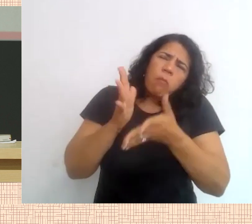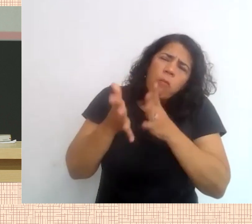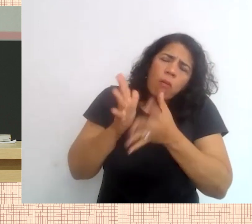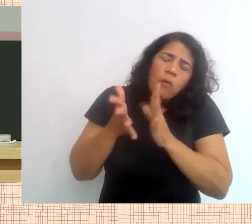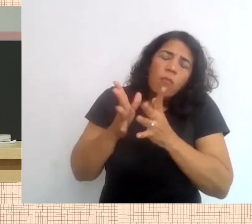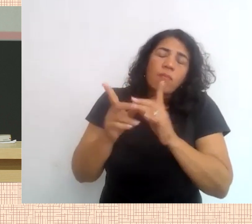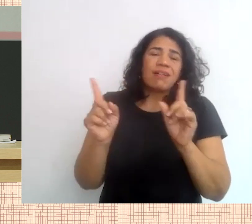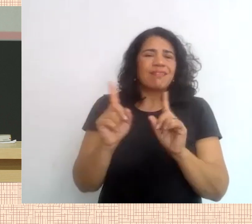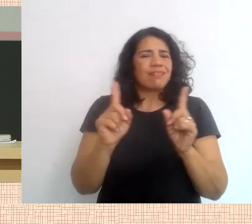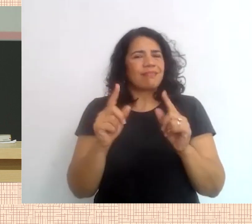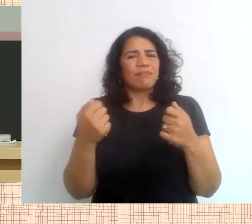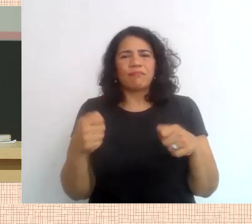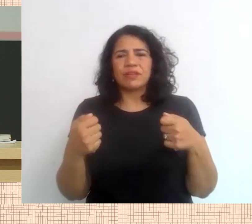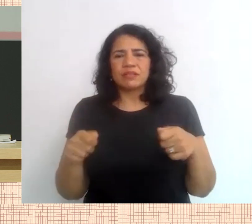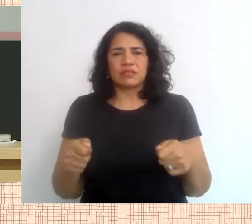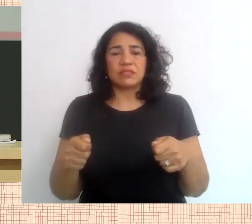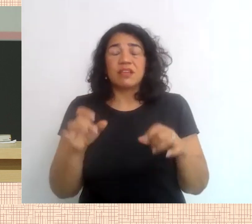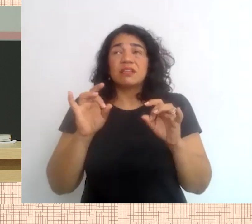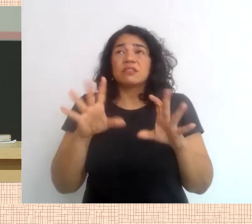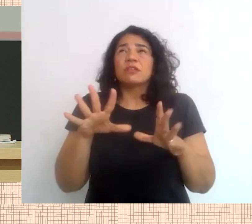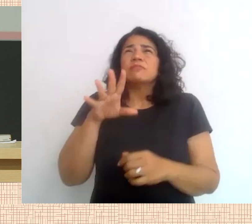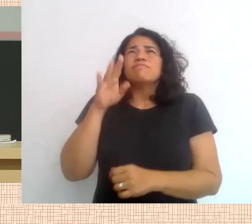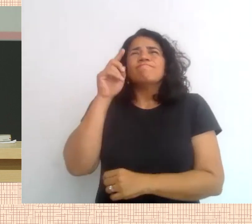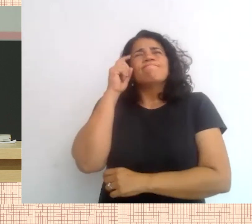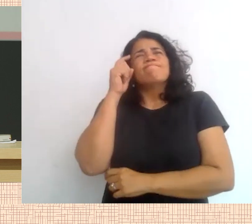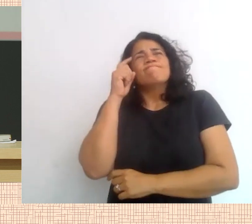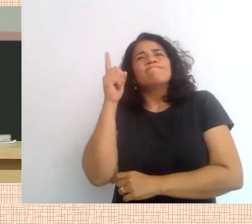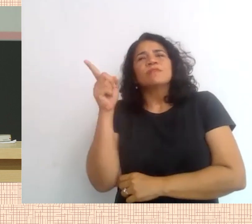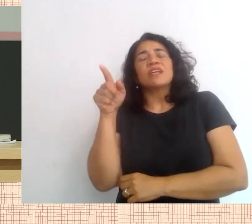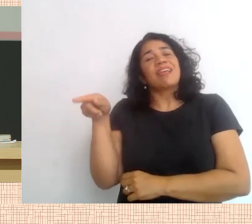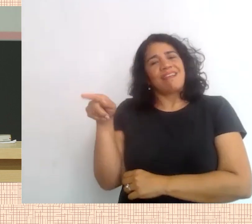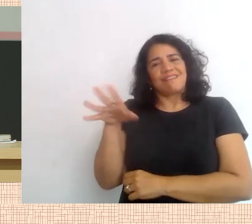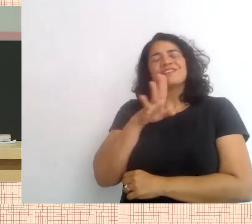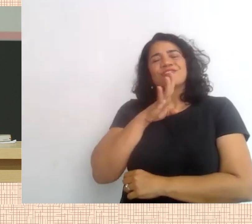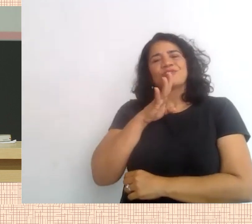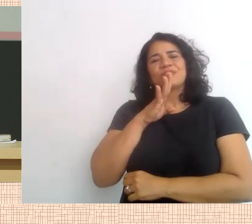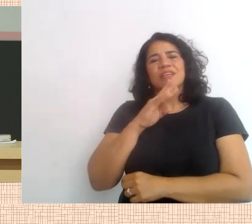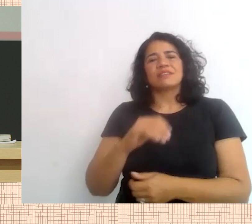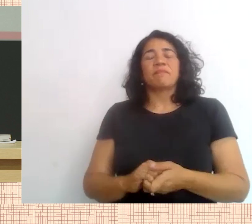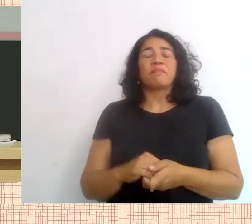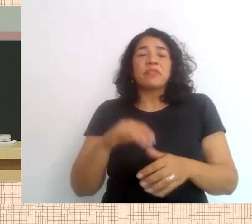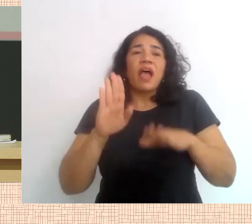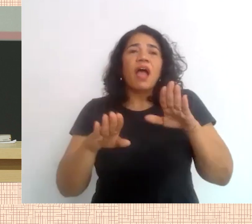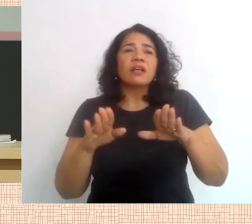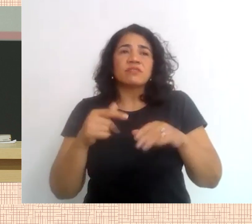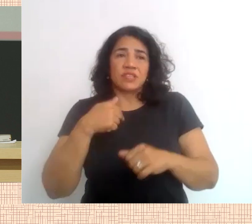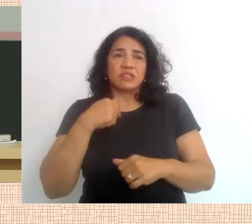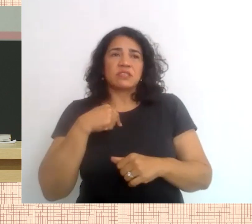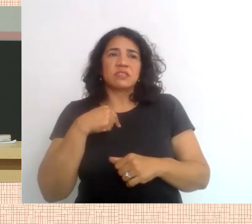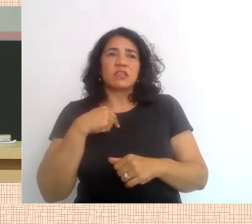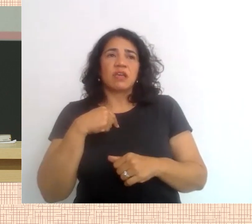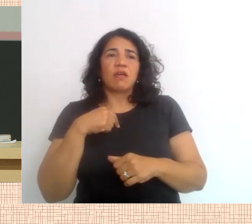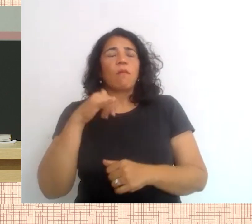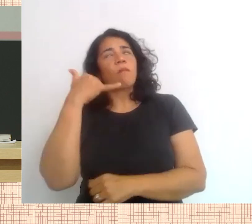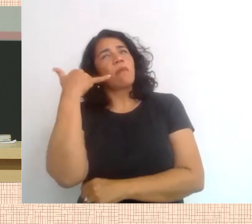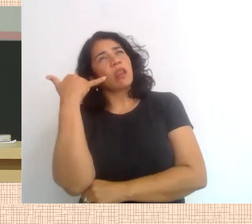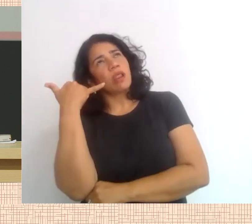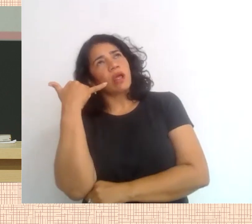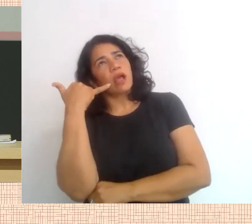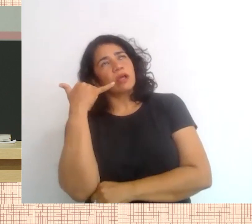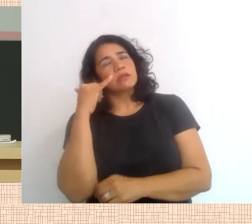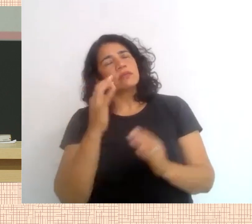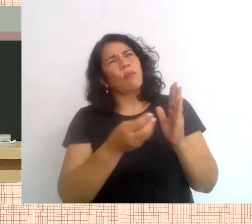Sabe por que eu digo isso? Às vezes eu recebo uma ligação de uma igreja, de algum irmão de alguma igreja: